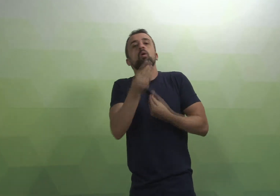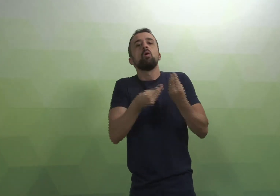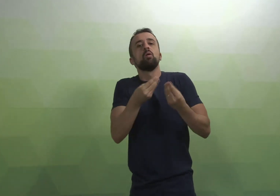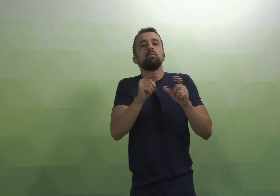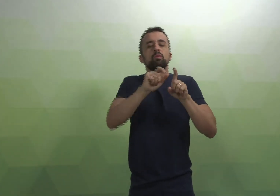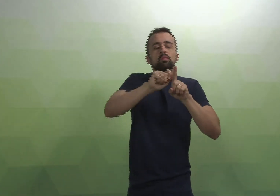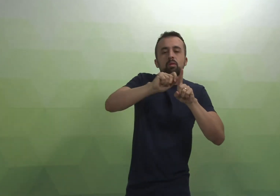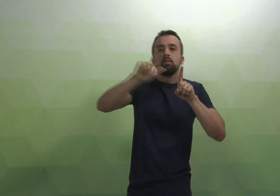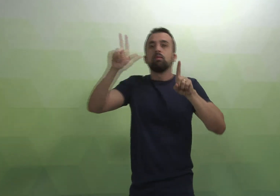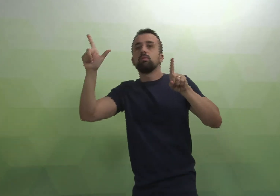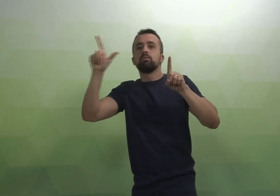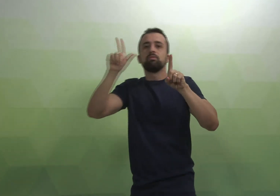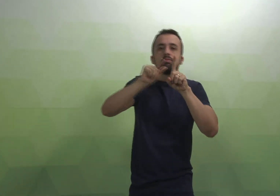qual a intensidade?